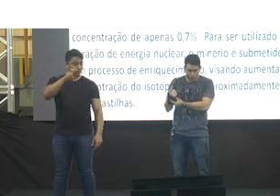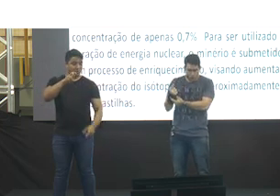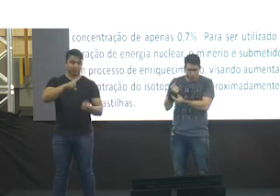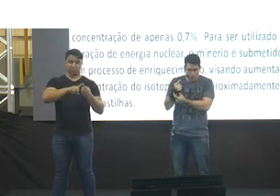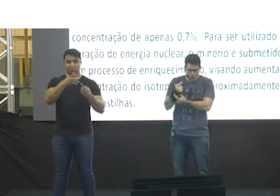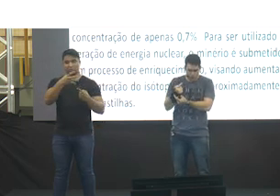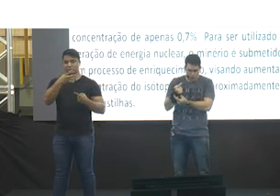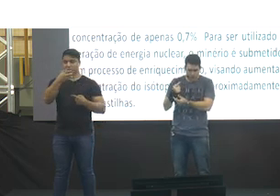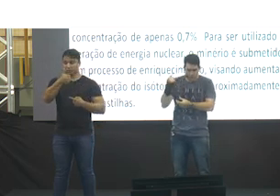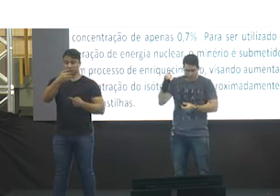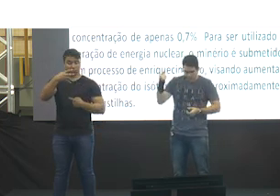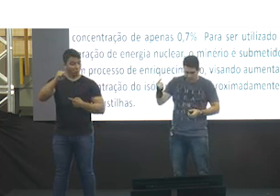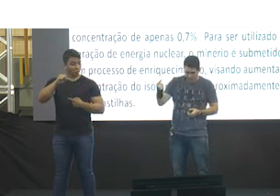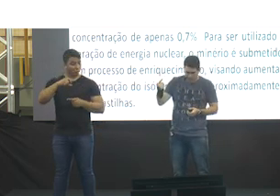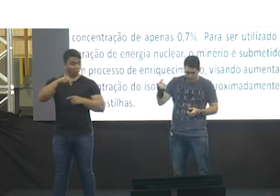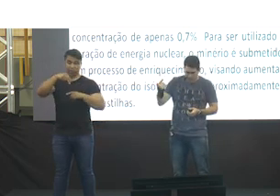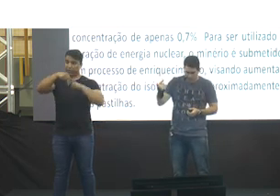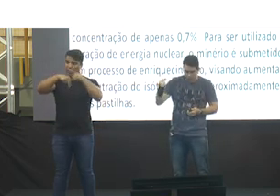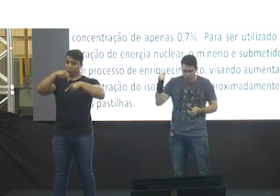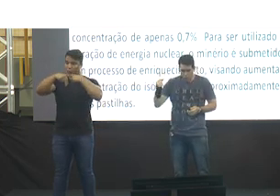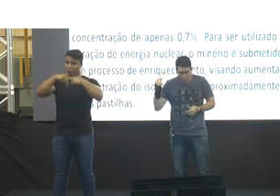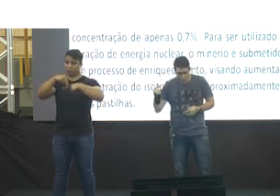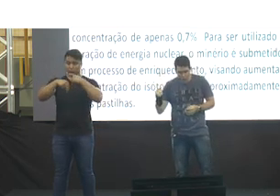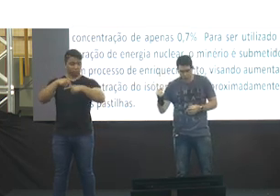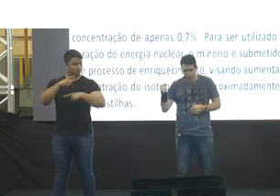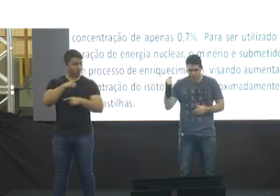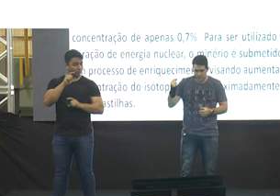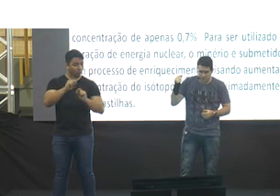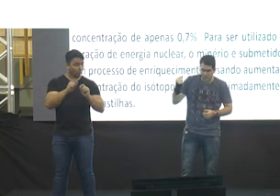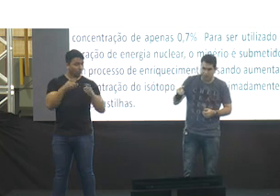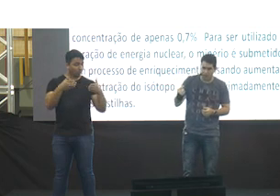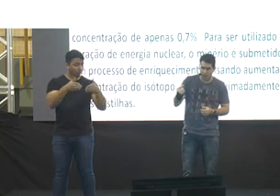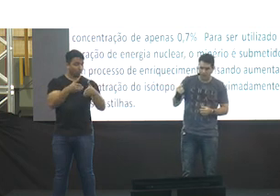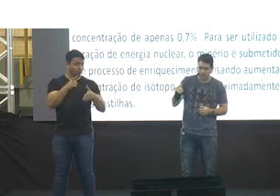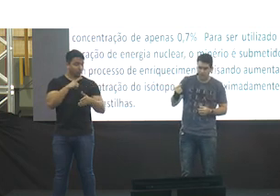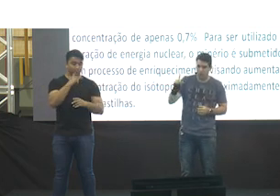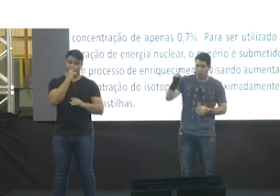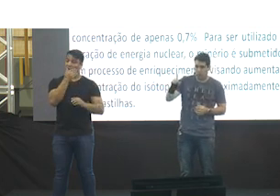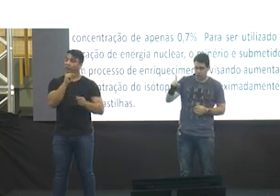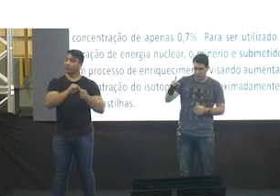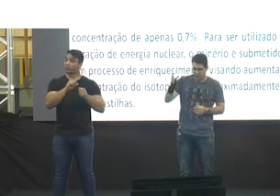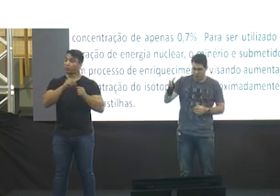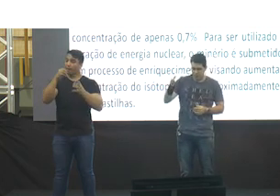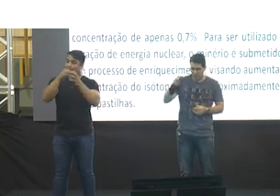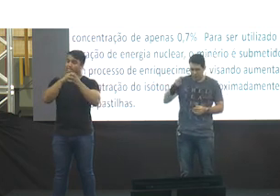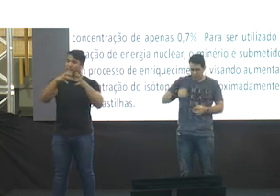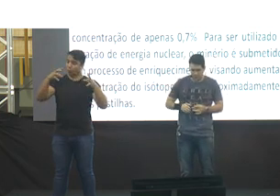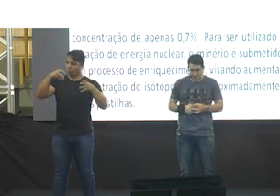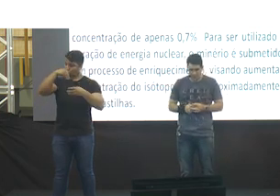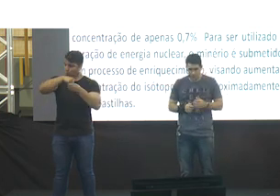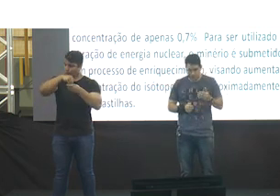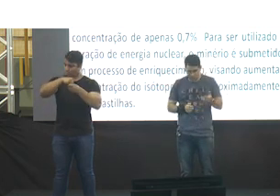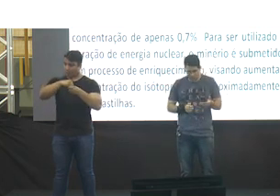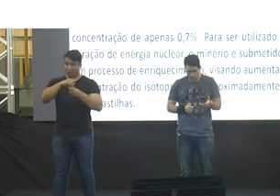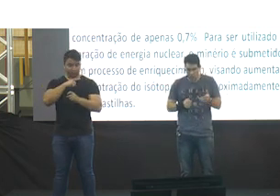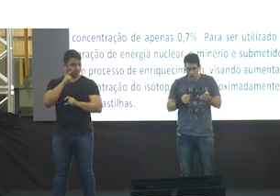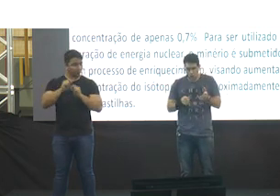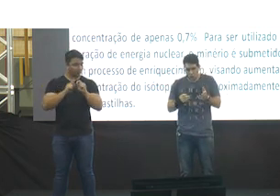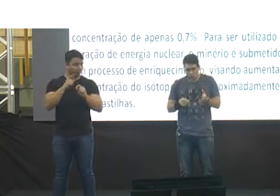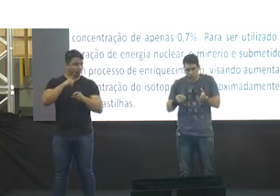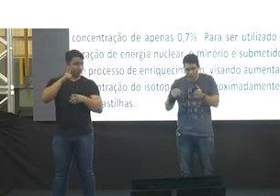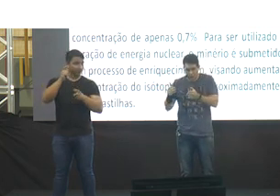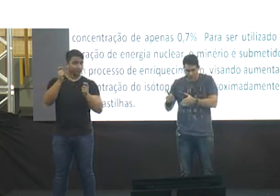O isótopo de urânio é utilizado como combustível em usinas nucleares, onde, ao ser bombardeado por